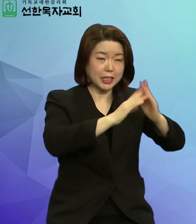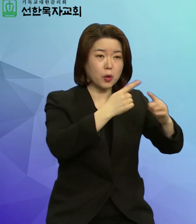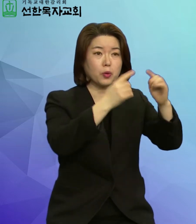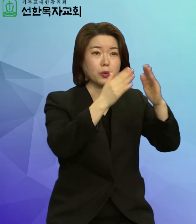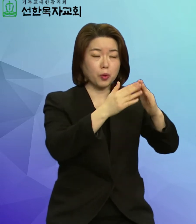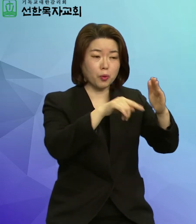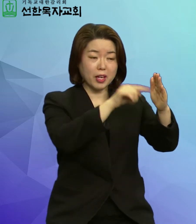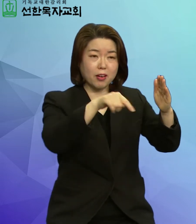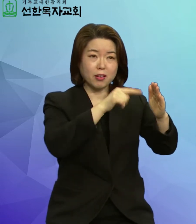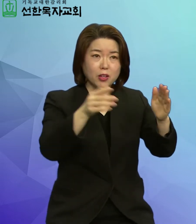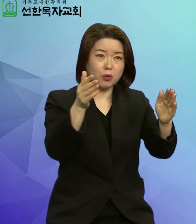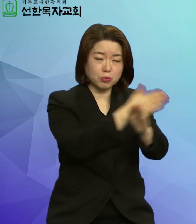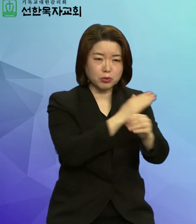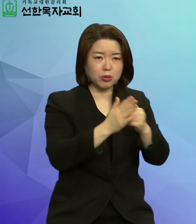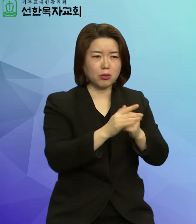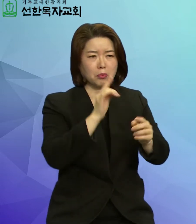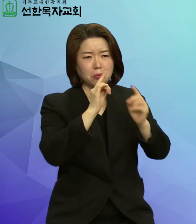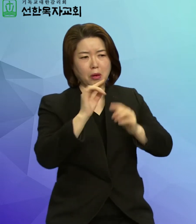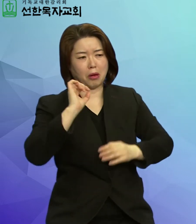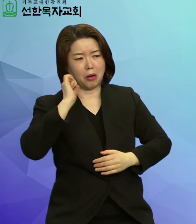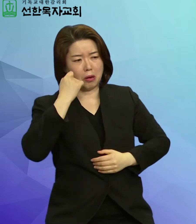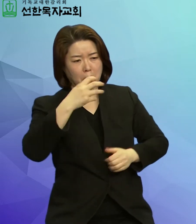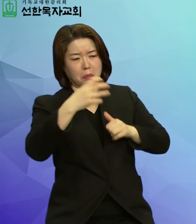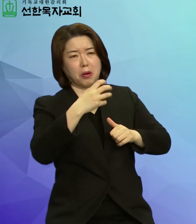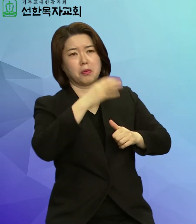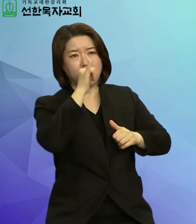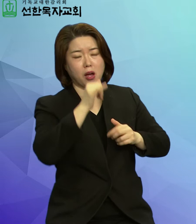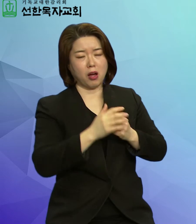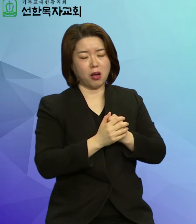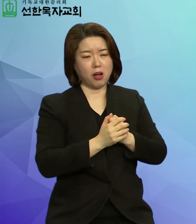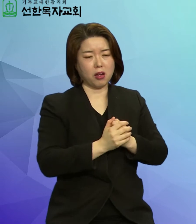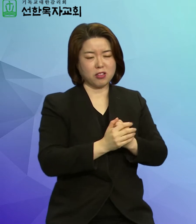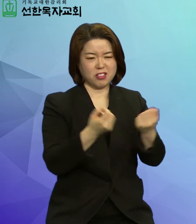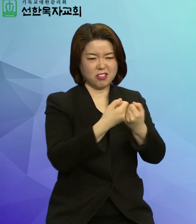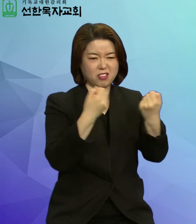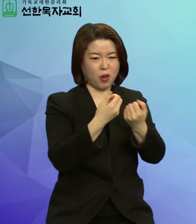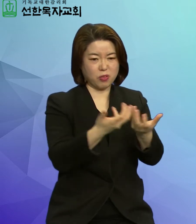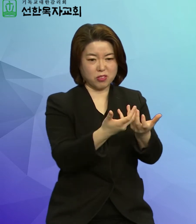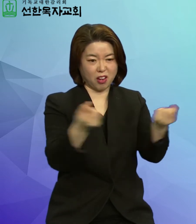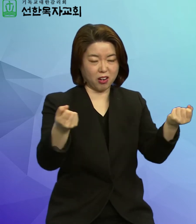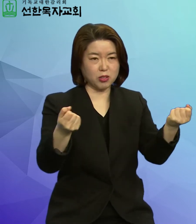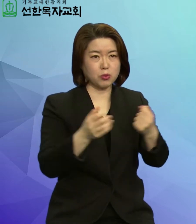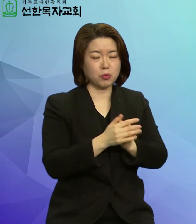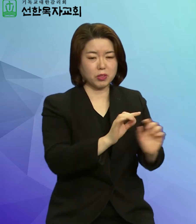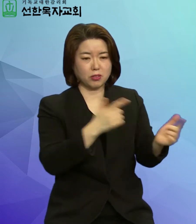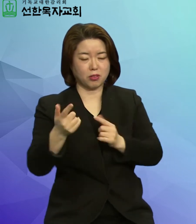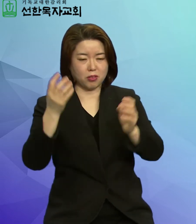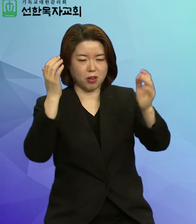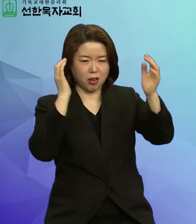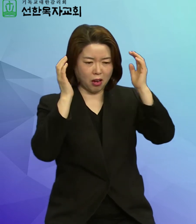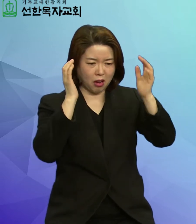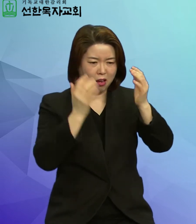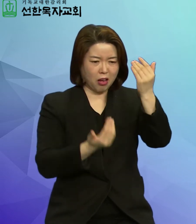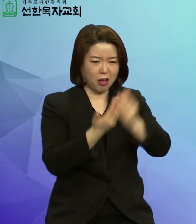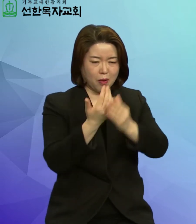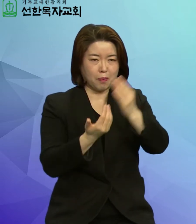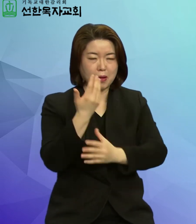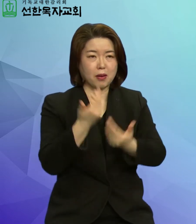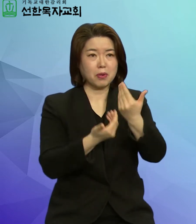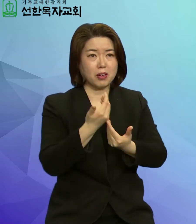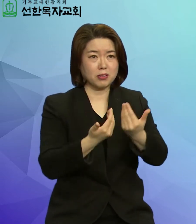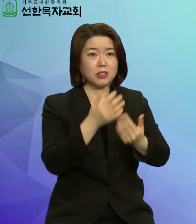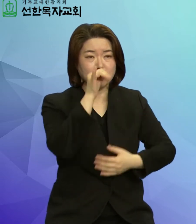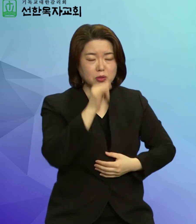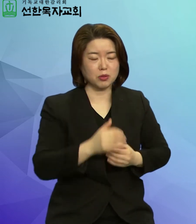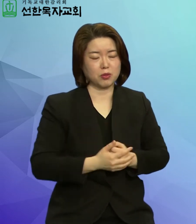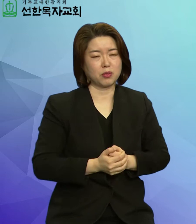교회로부터 말할 수 없는 시험을 당했습니다. 교회가 싸움이 되어 갈라지고 온갖 시험거리들이